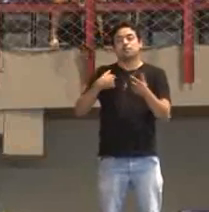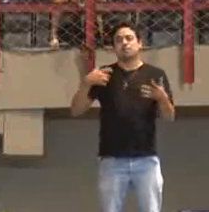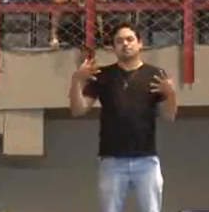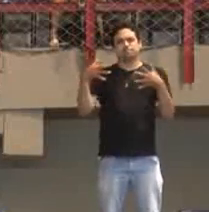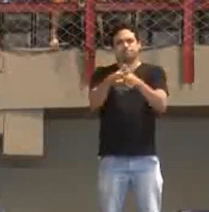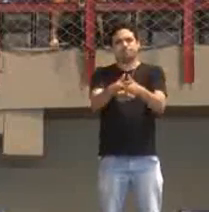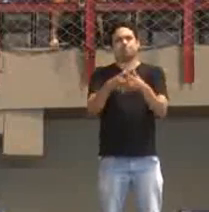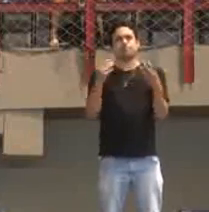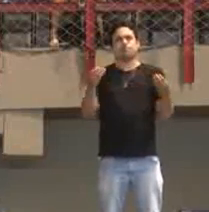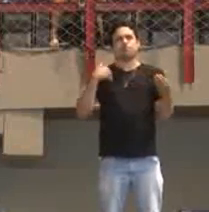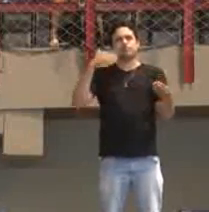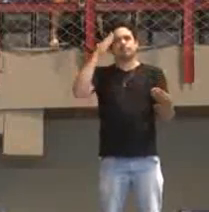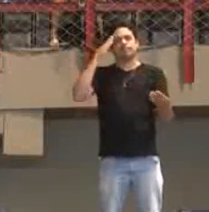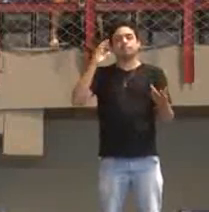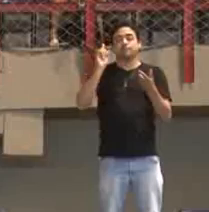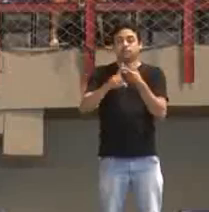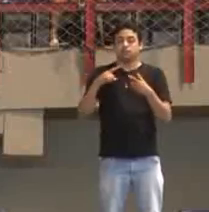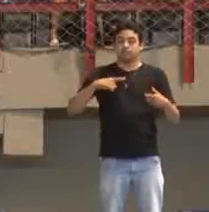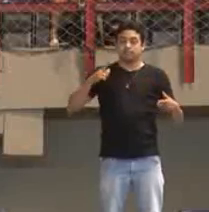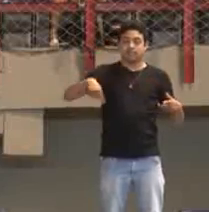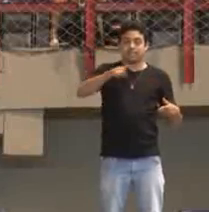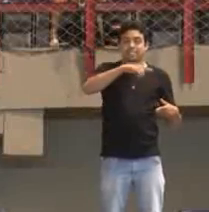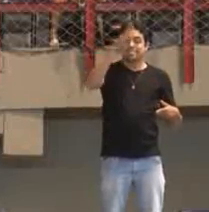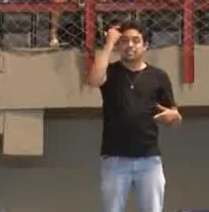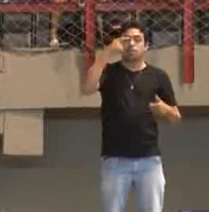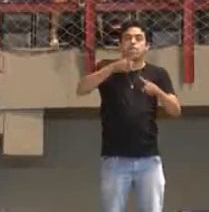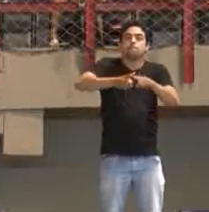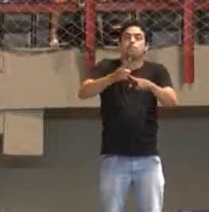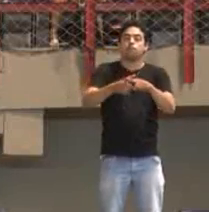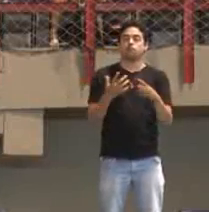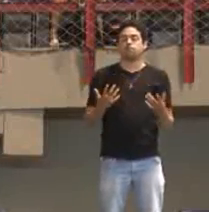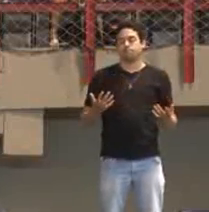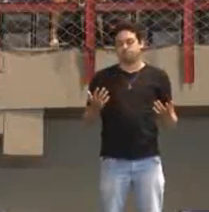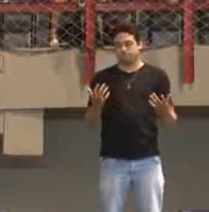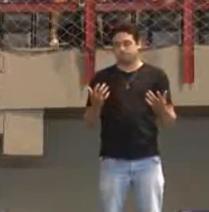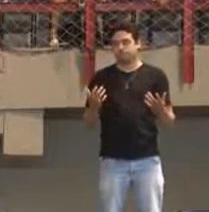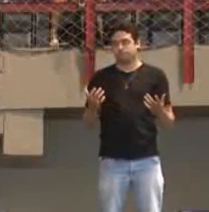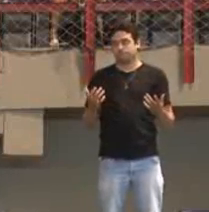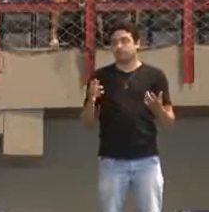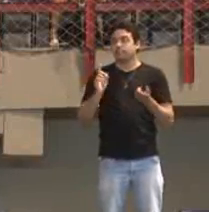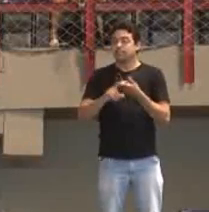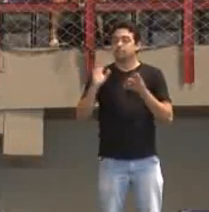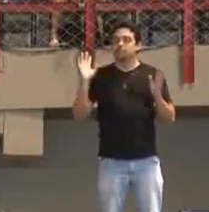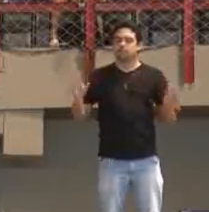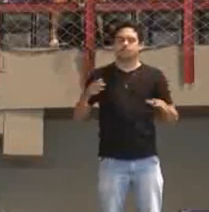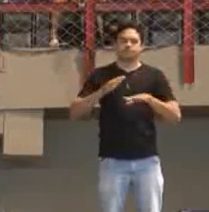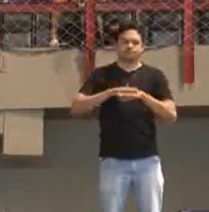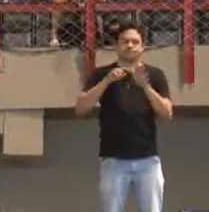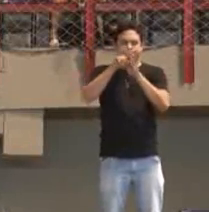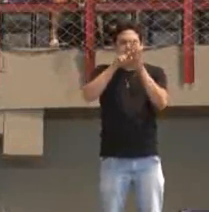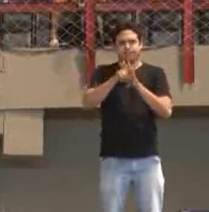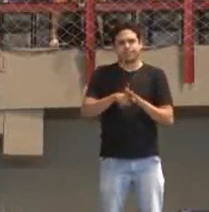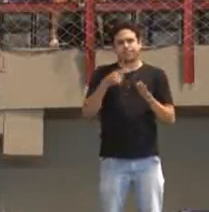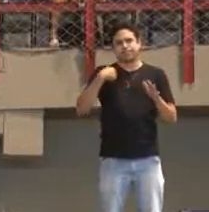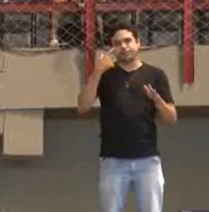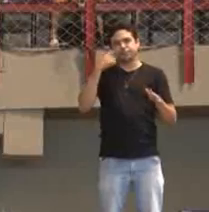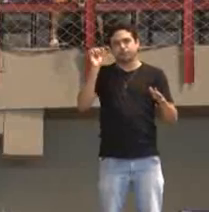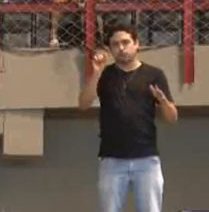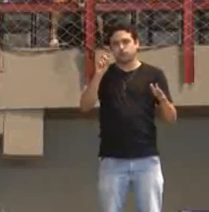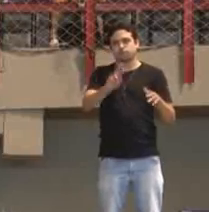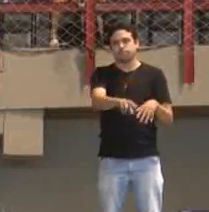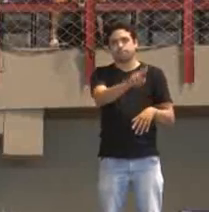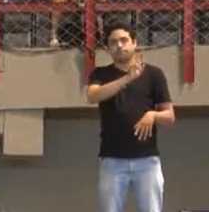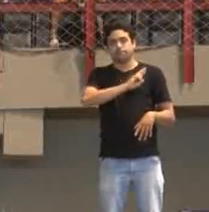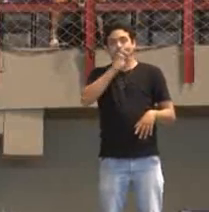começa a entender o negócio, tem que saber por quê. Foi feita uma pesquisa, olha o que foi que